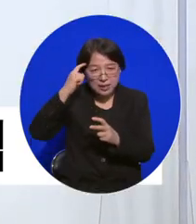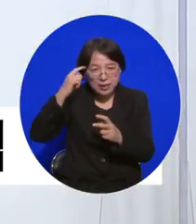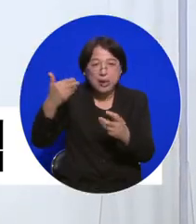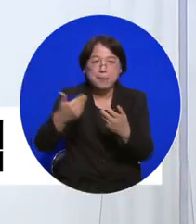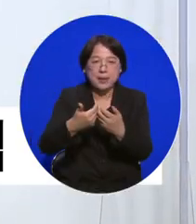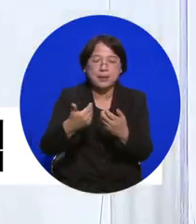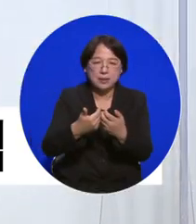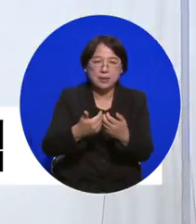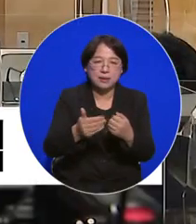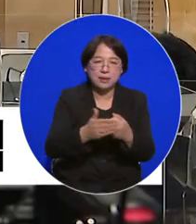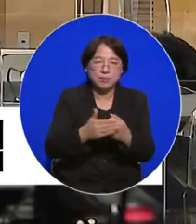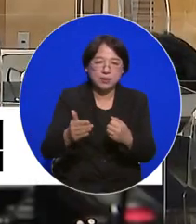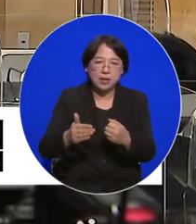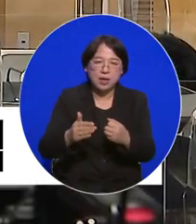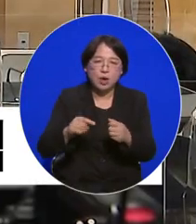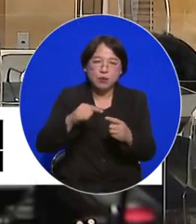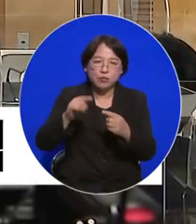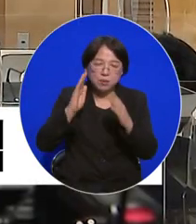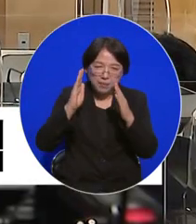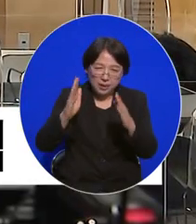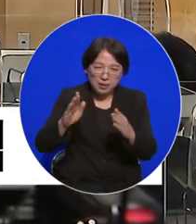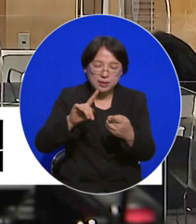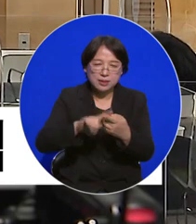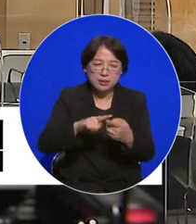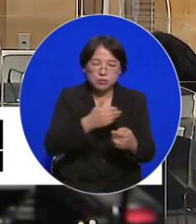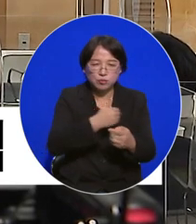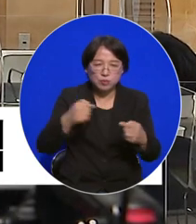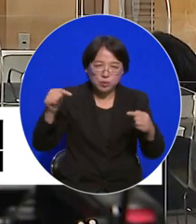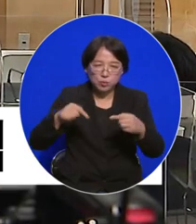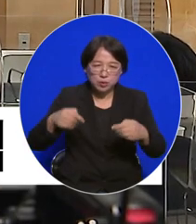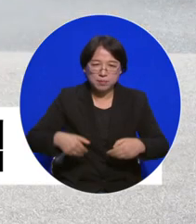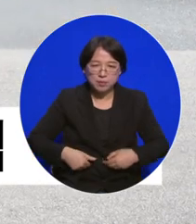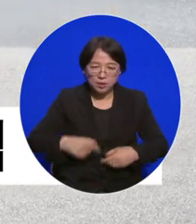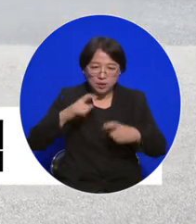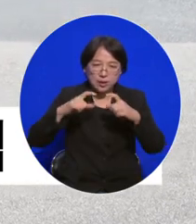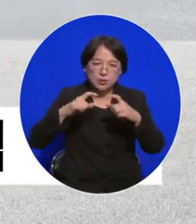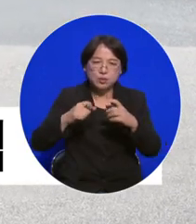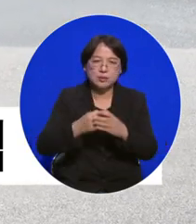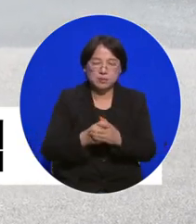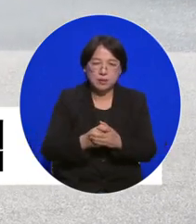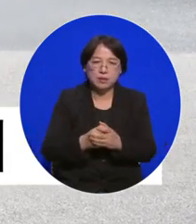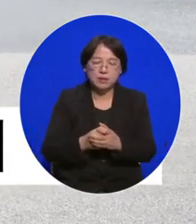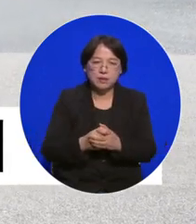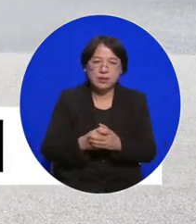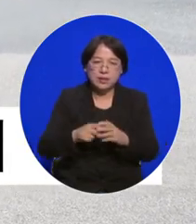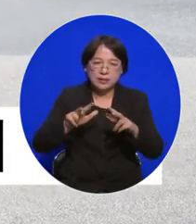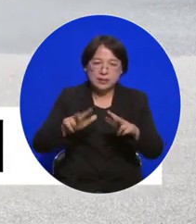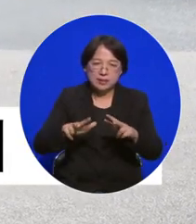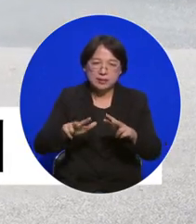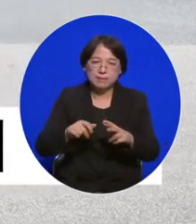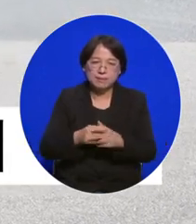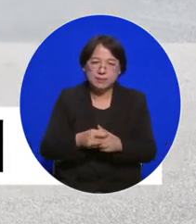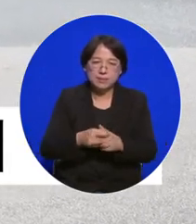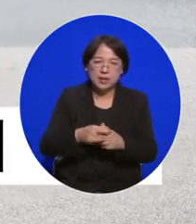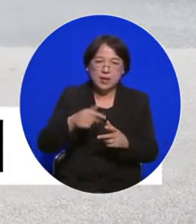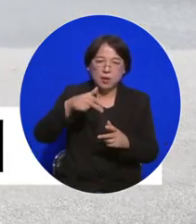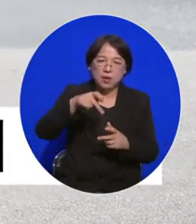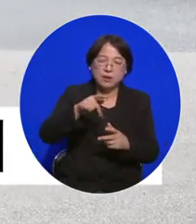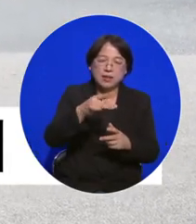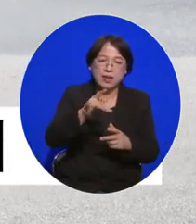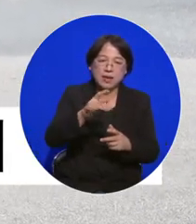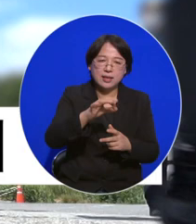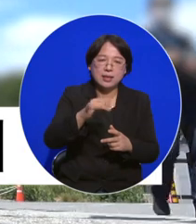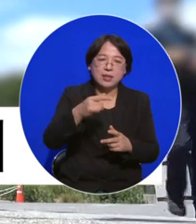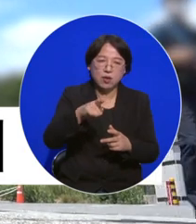있어 운영 방향에 대해서는 충분한 논의가 필요하다고 강조했습니다 그러면서 현행 컨테이너와 시멘트에 적용